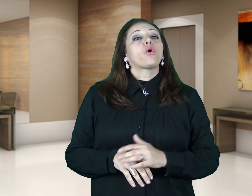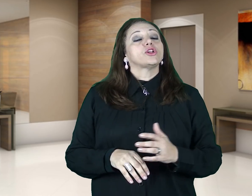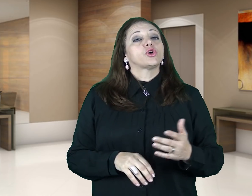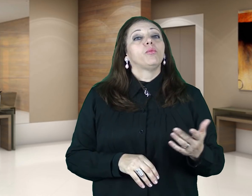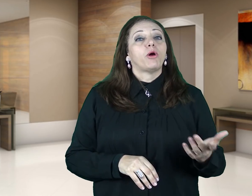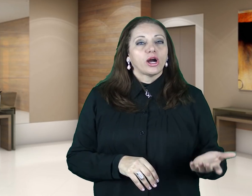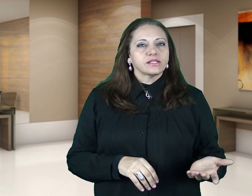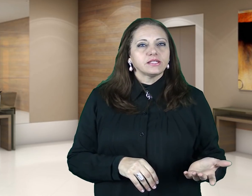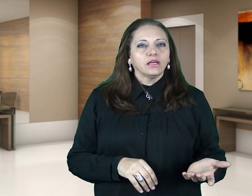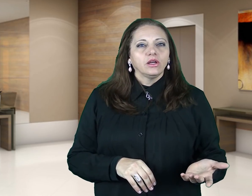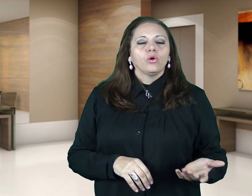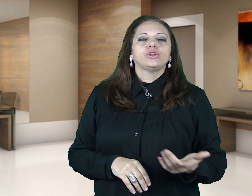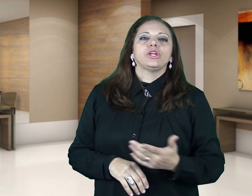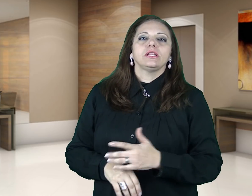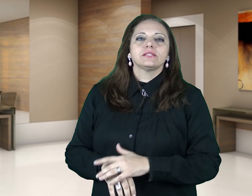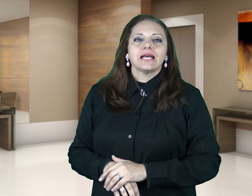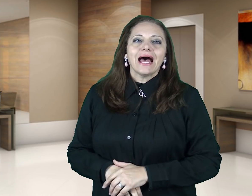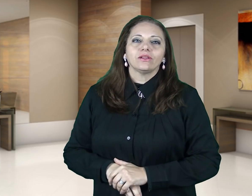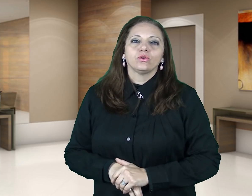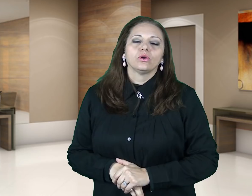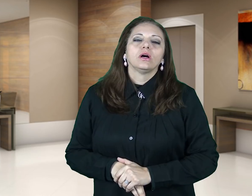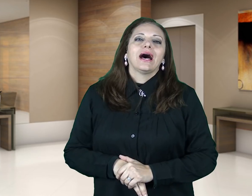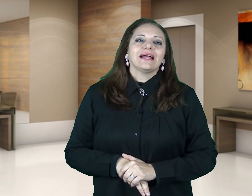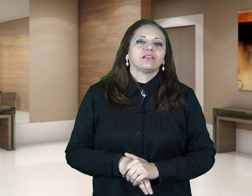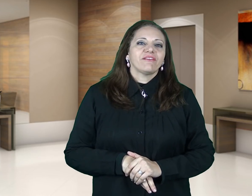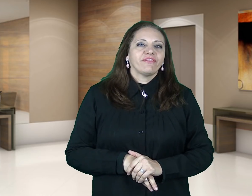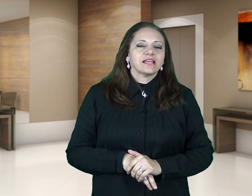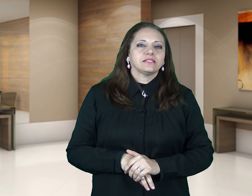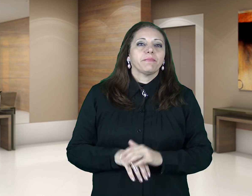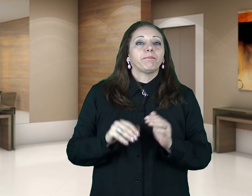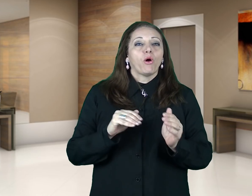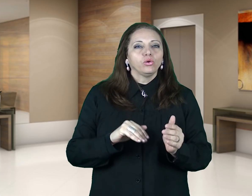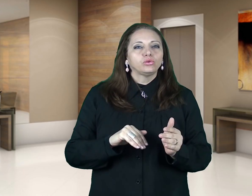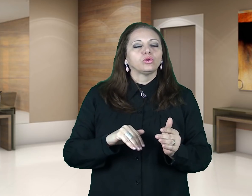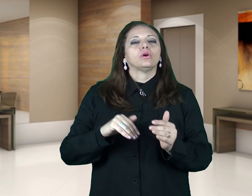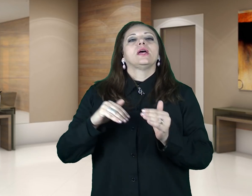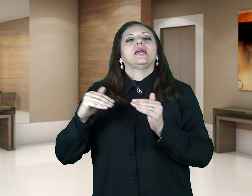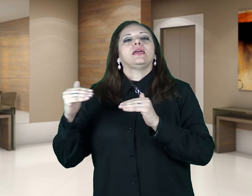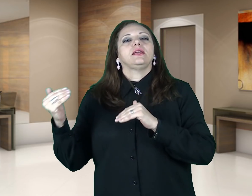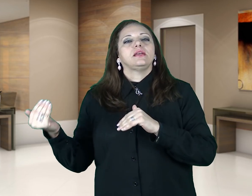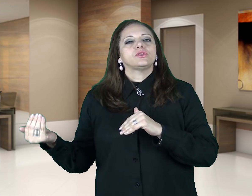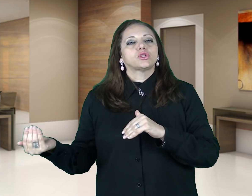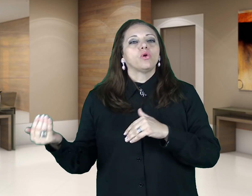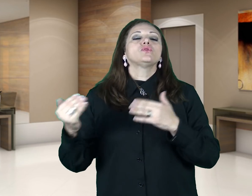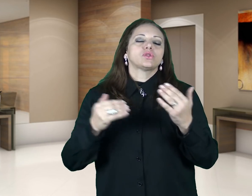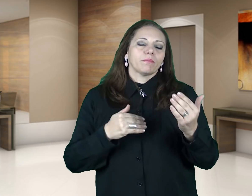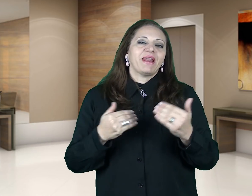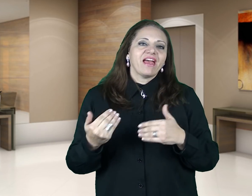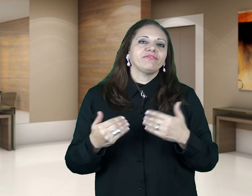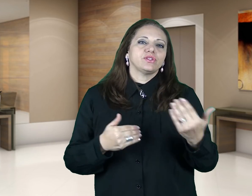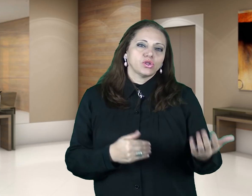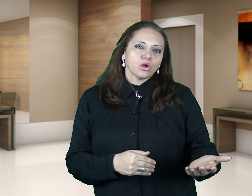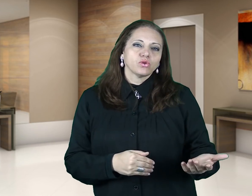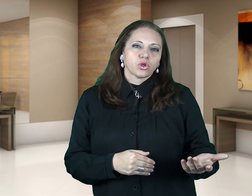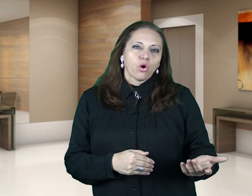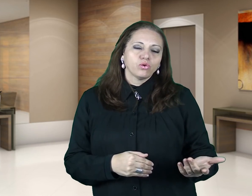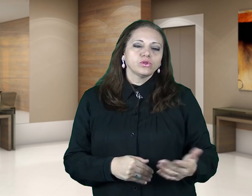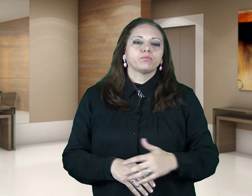o código Morse, utilizado através de ponto e sons breves e sons